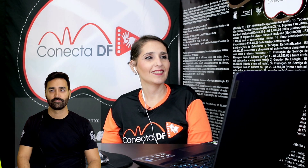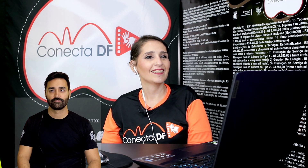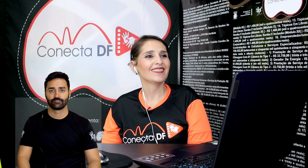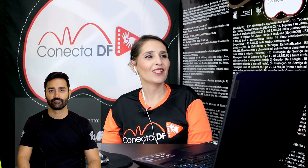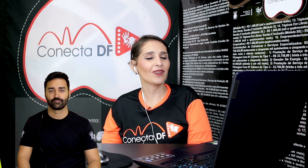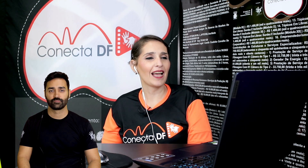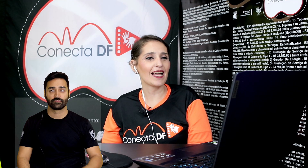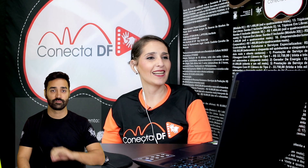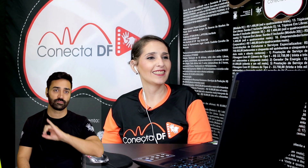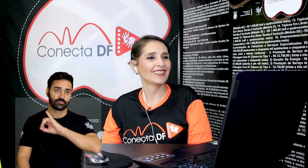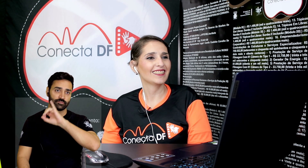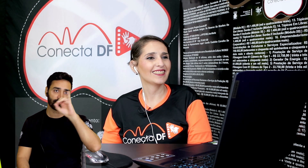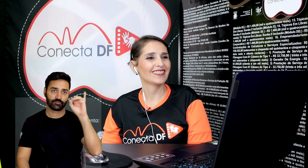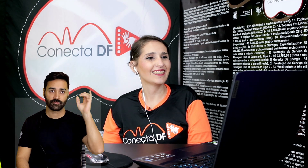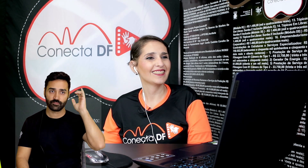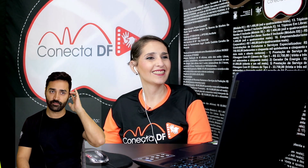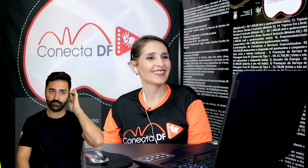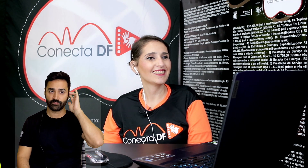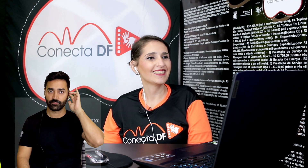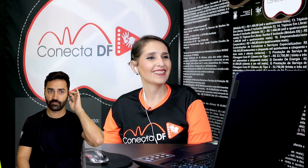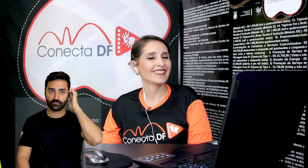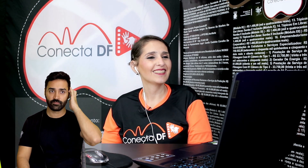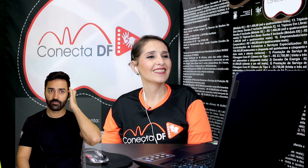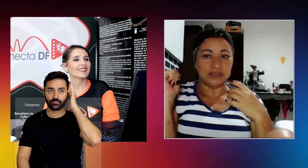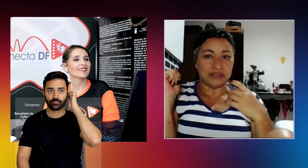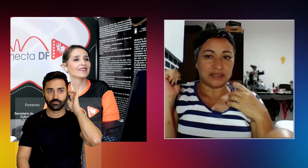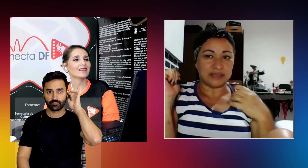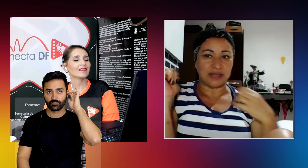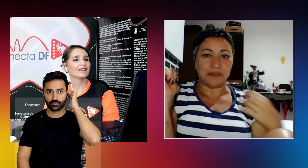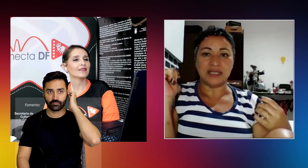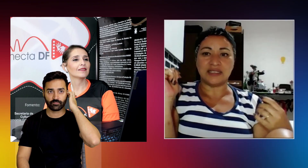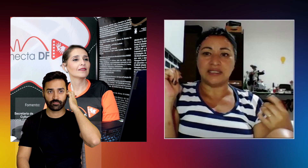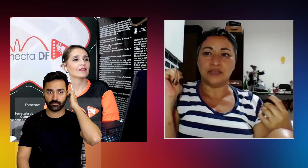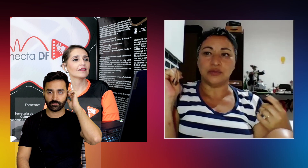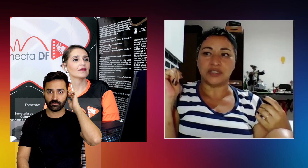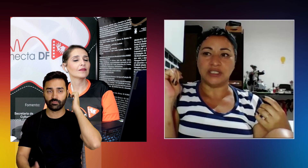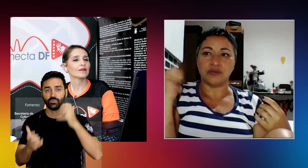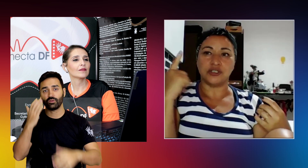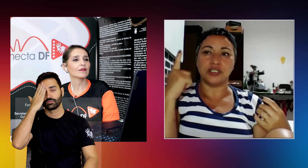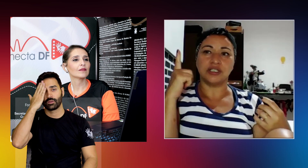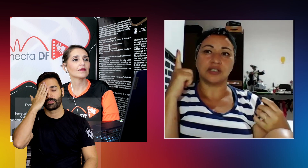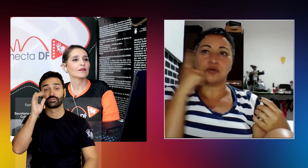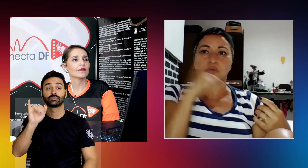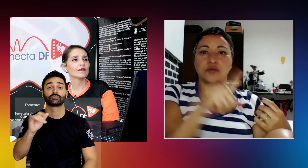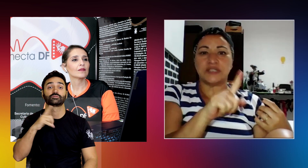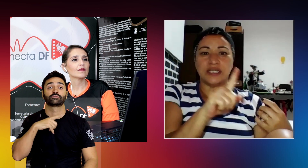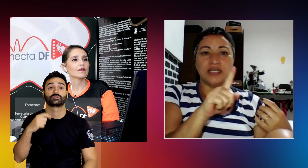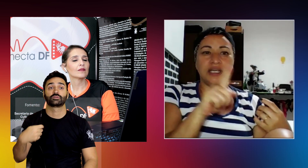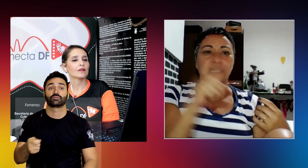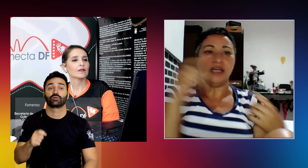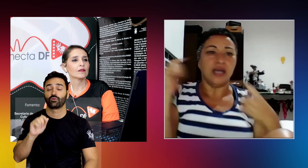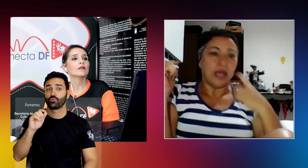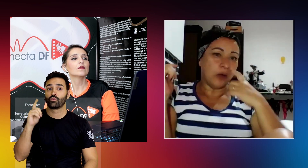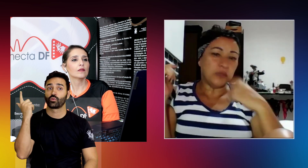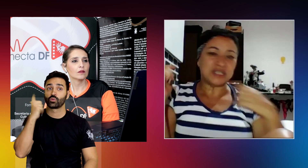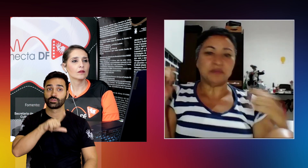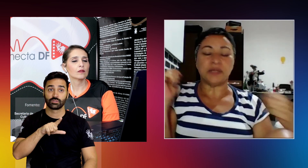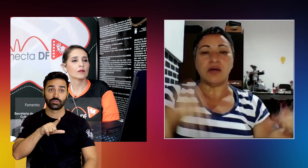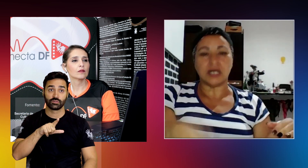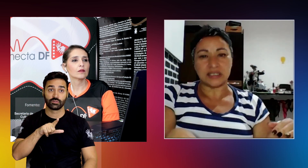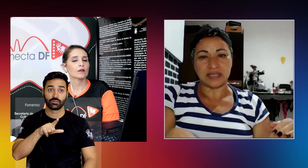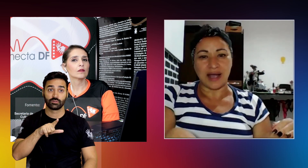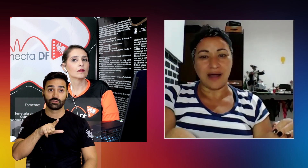Oi. Olá. Prof, eu queria saber se o sinal de conseguir é o mesmo